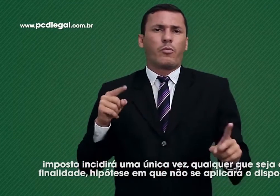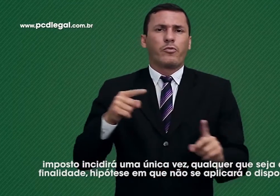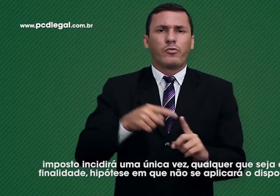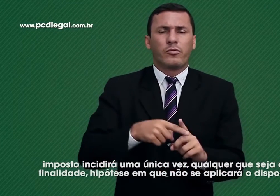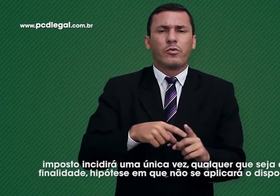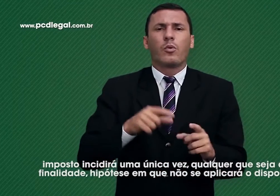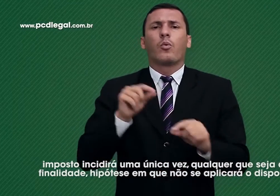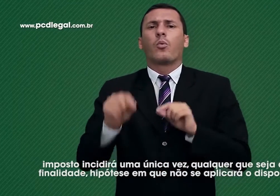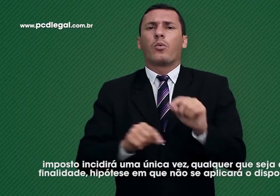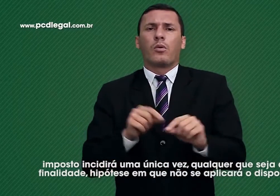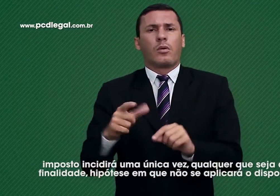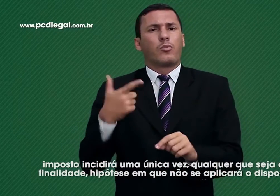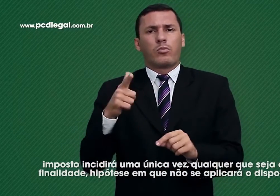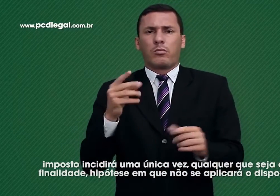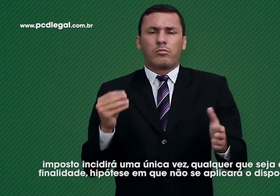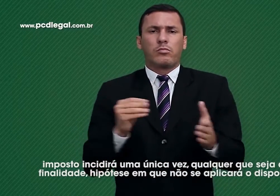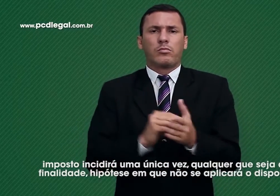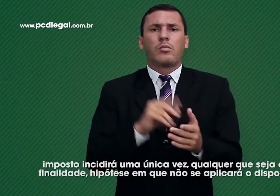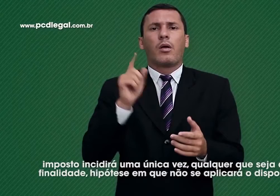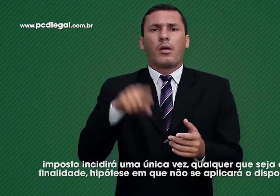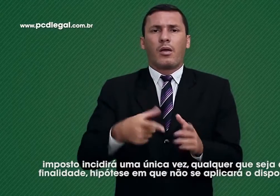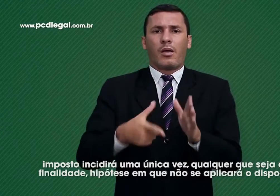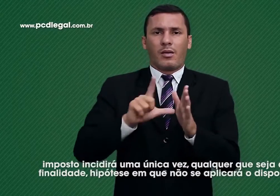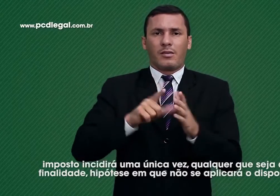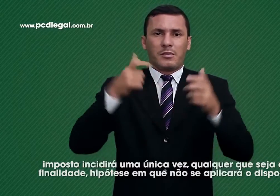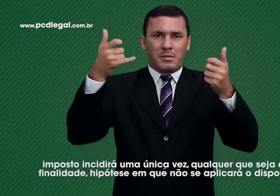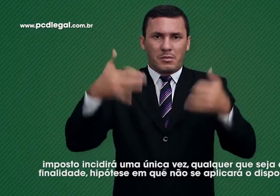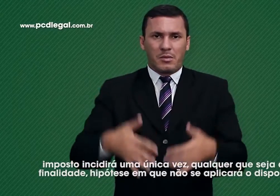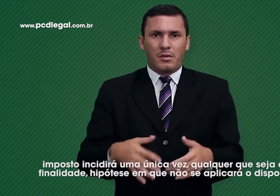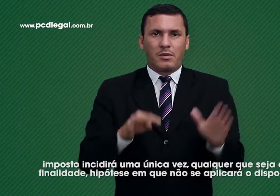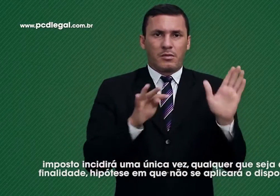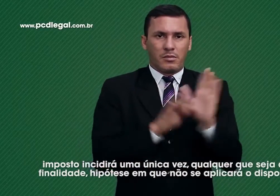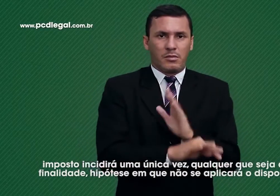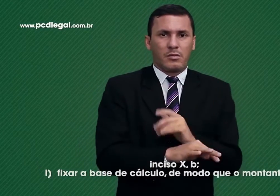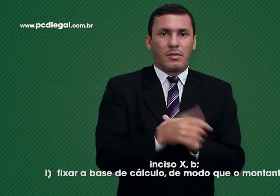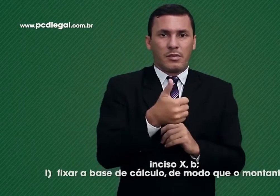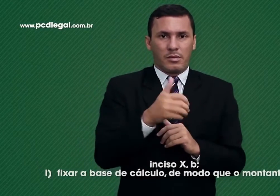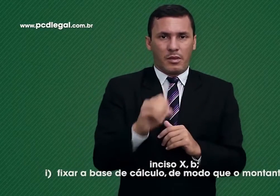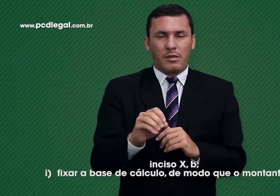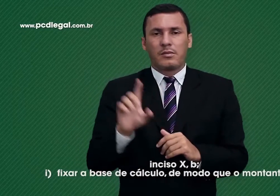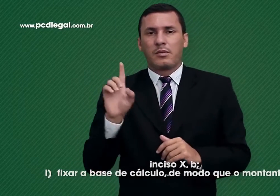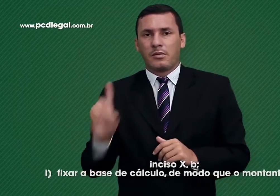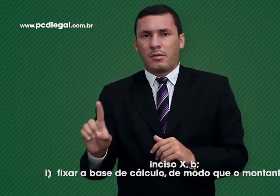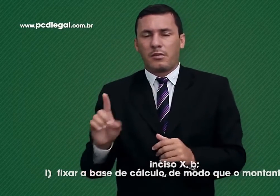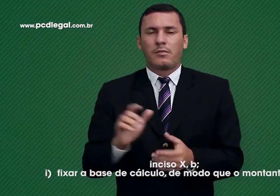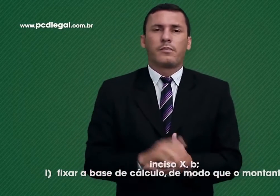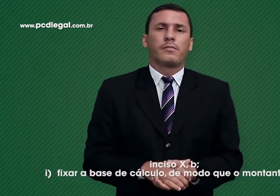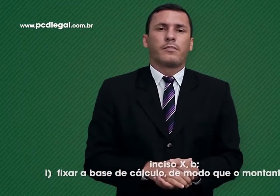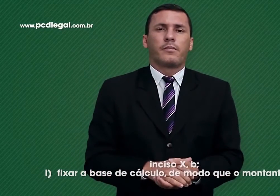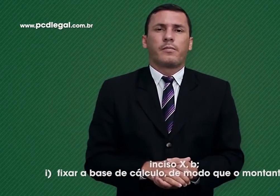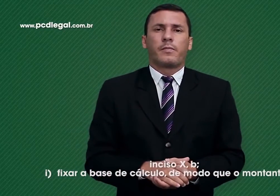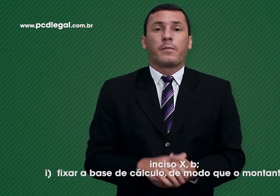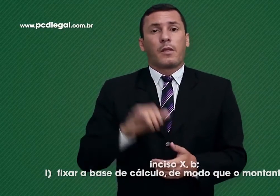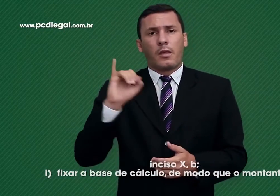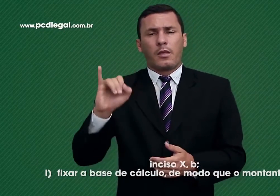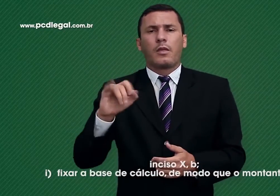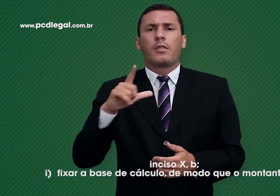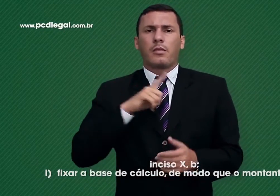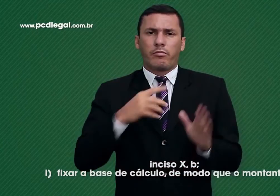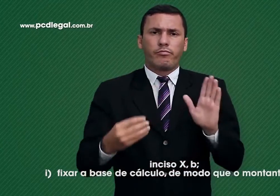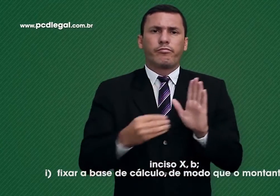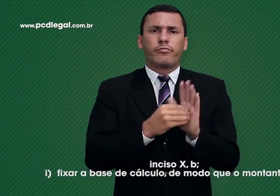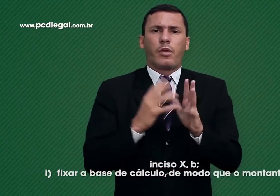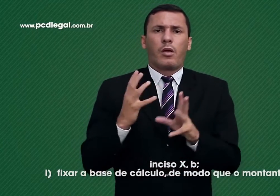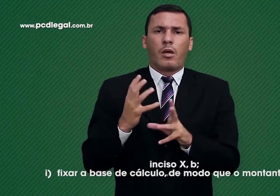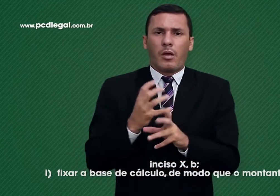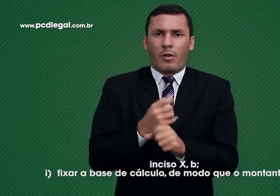sua finalidade, hipótese em que não se aplicará o disposto no inciso 10-B. I.